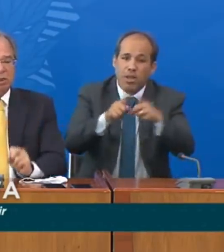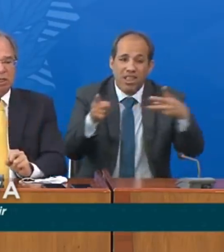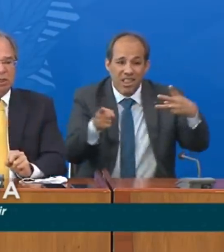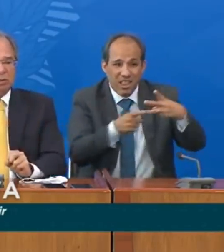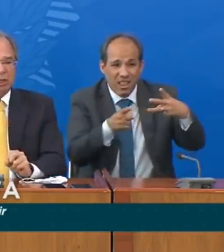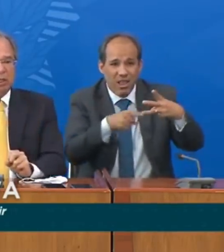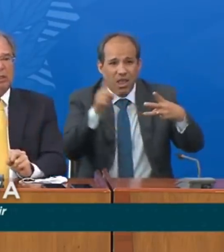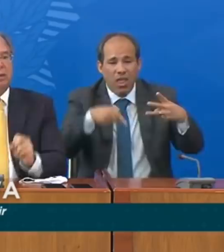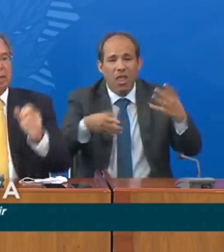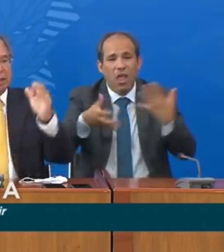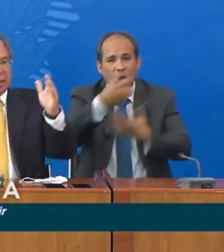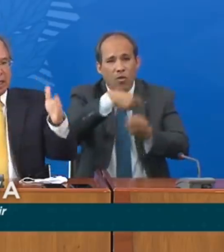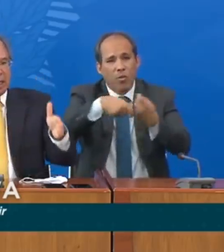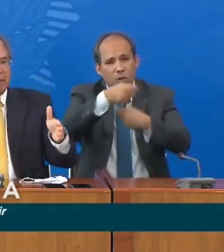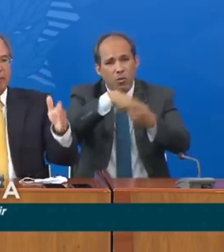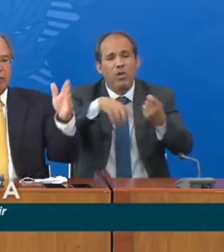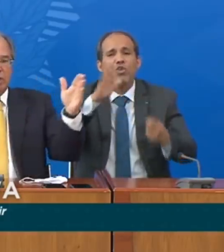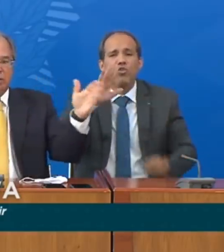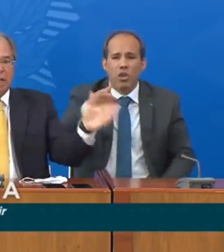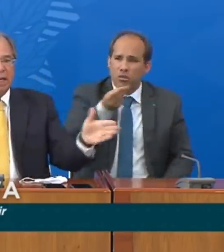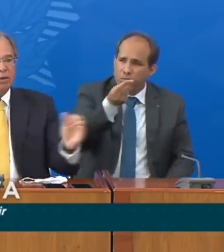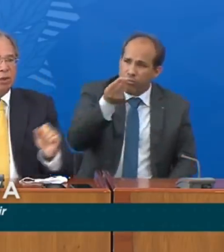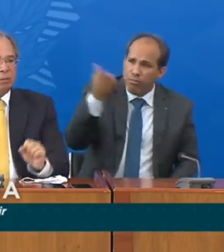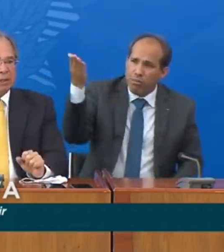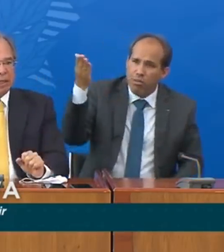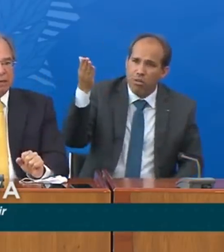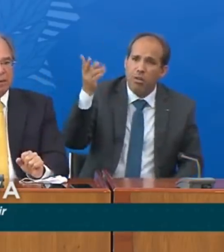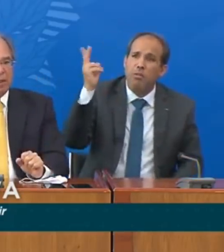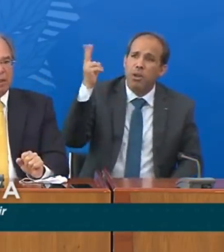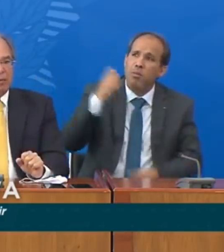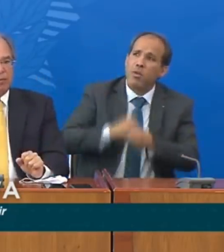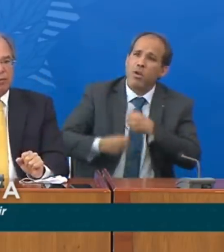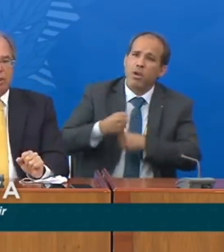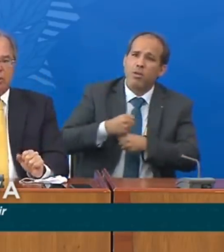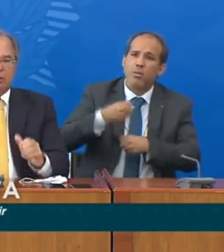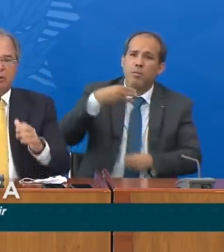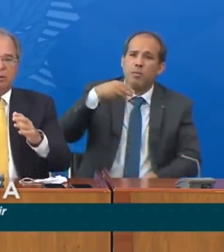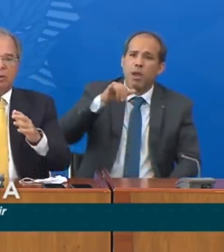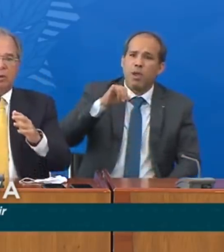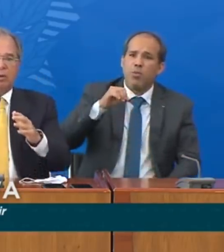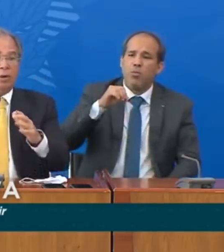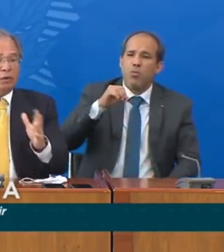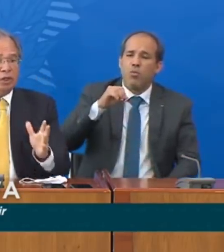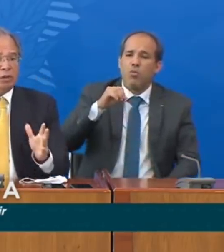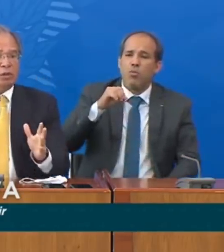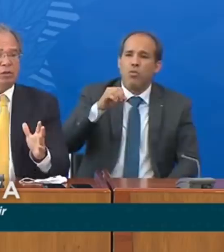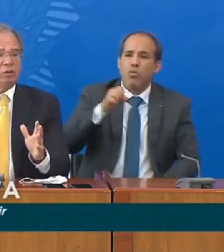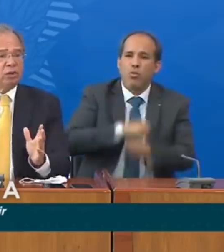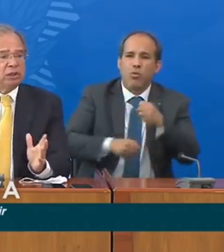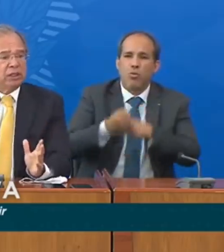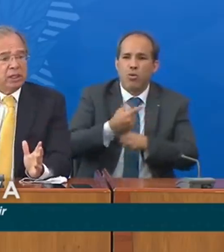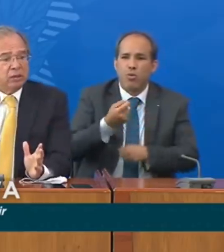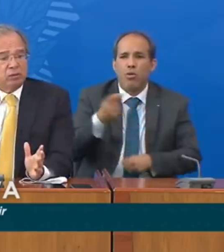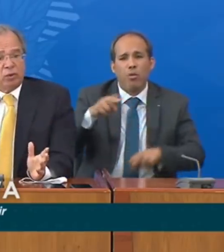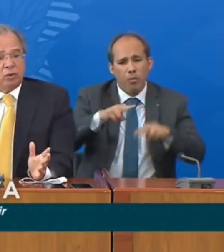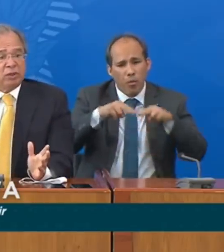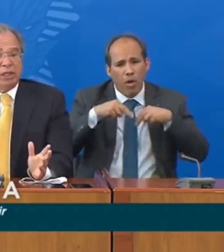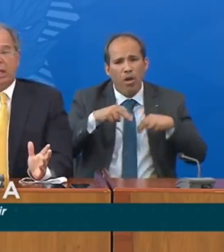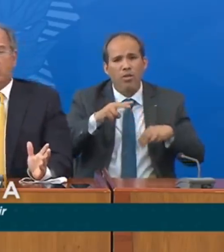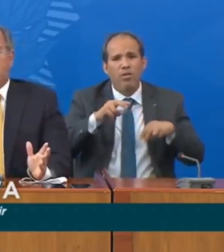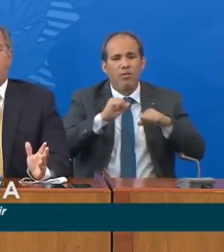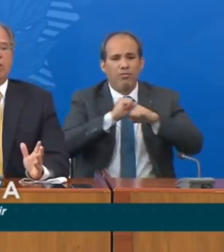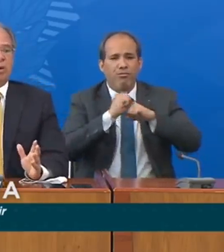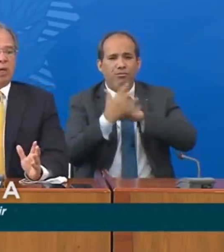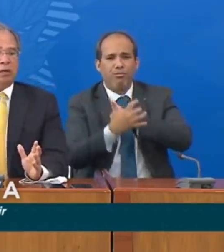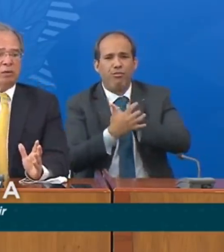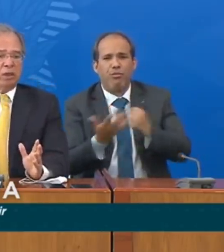reforma administrativa. Também está lá desde meados do ano passado. Foi o Covid. Eu não vou dizer não vou